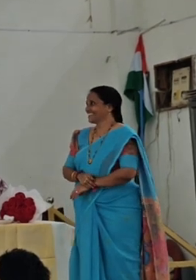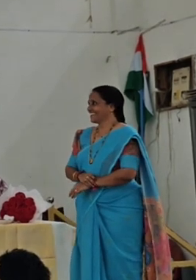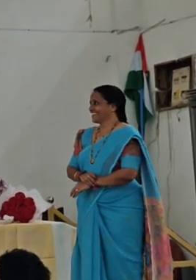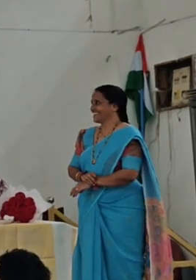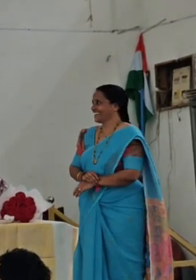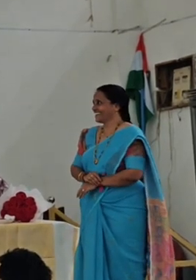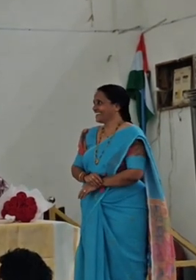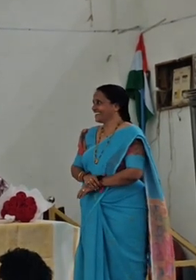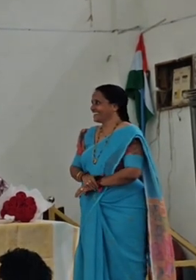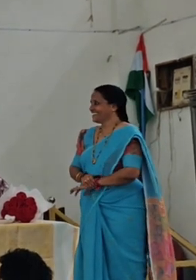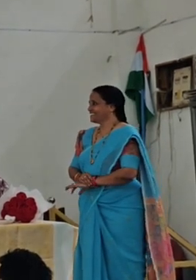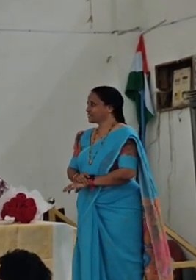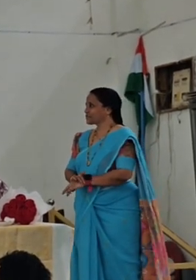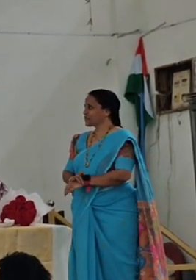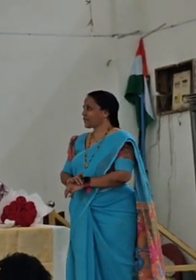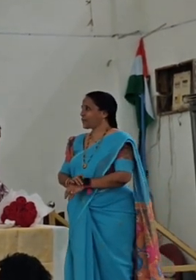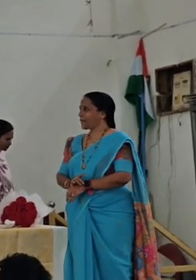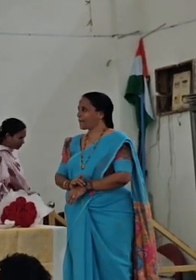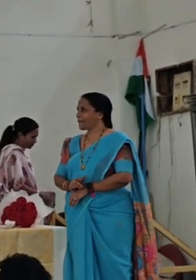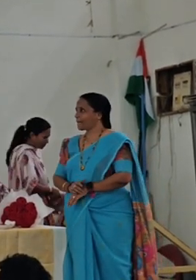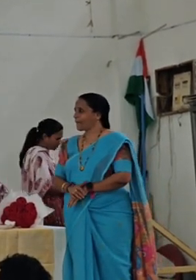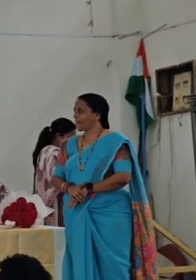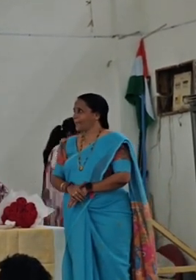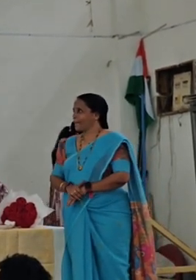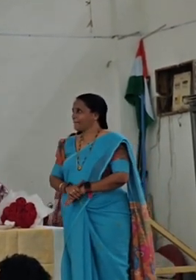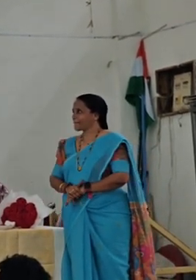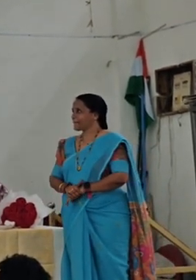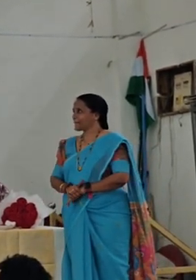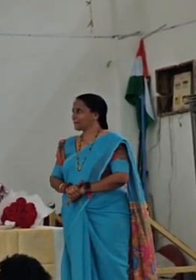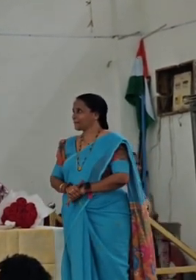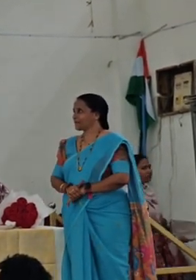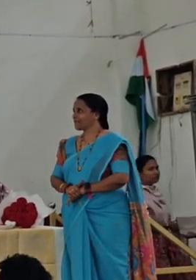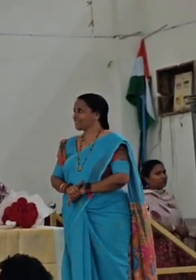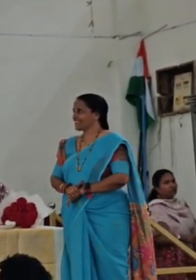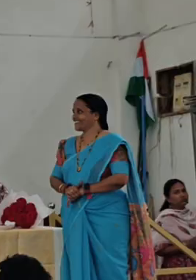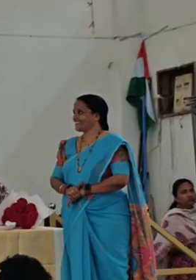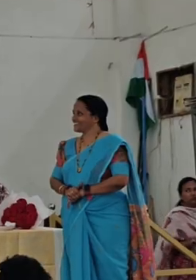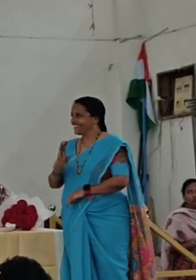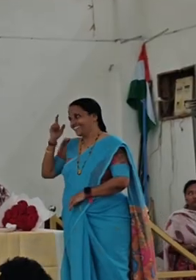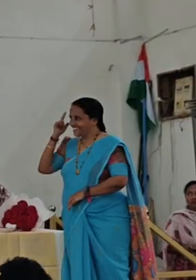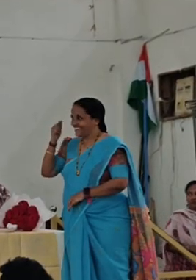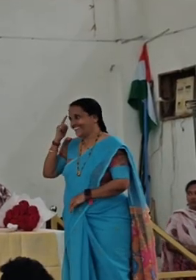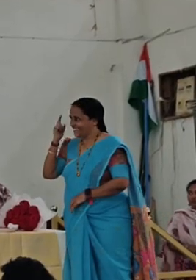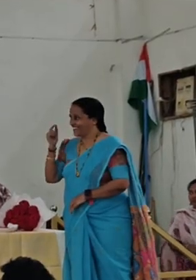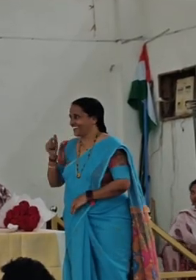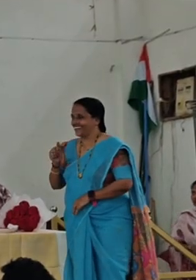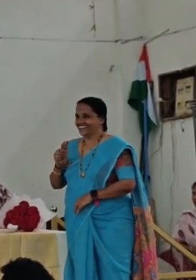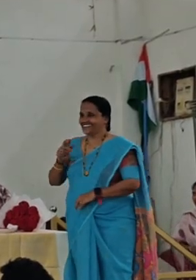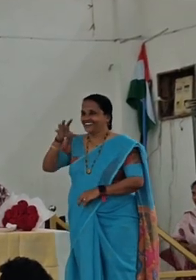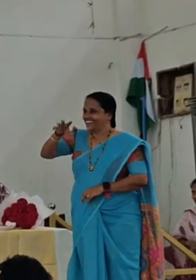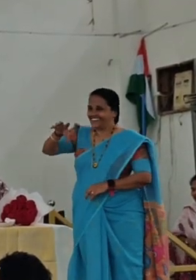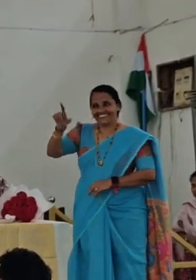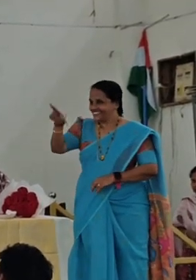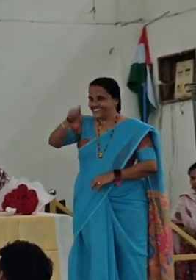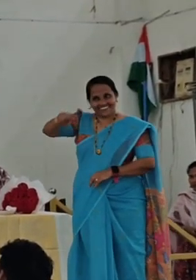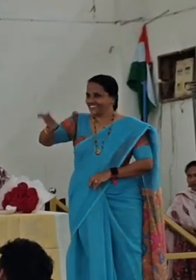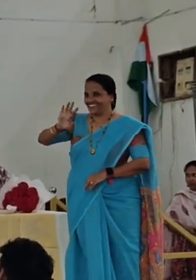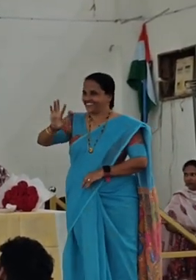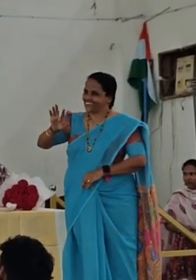మీరు చెప్పినట్టు జిల్లాలో చేస్తున్న కార్యక్రమాలు నేను రద్దు చేయలేదు.